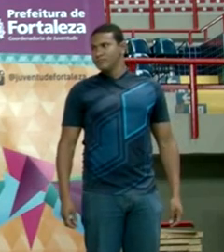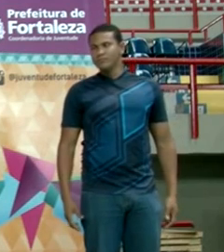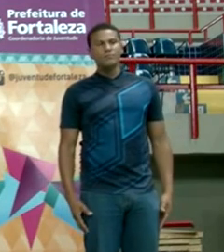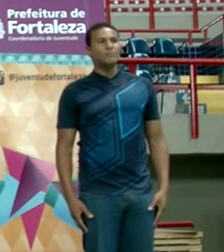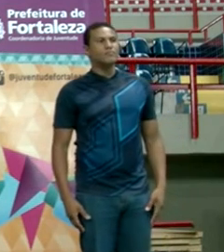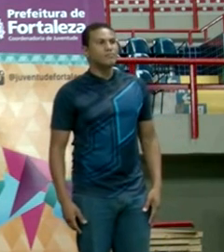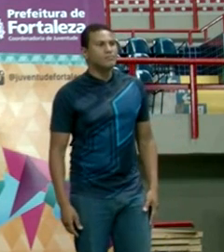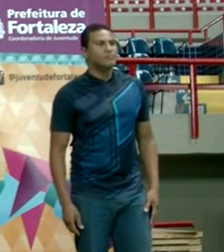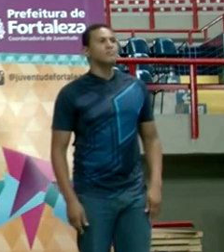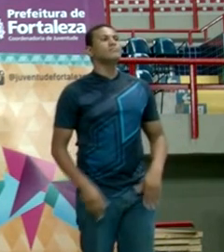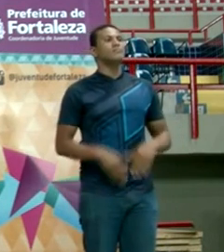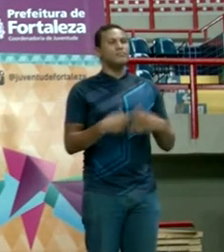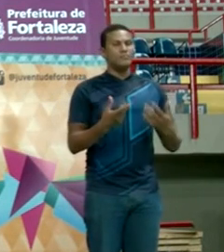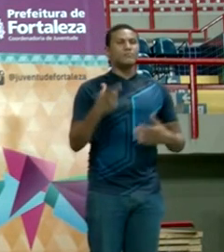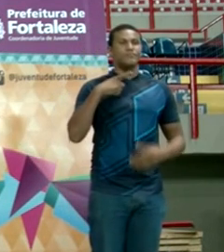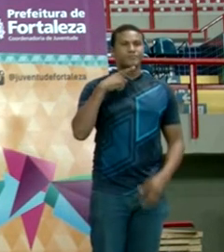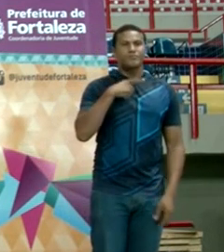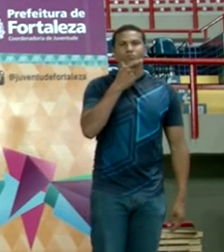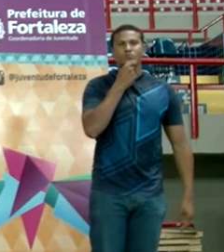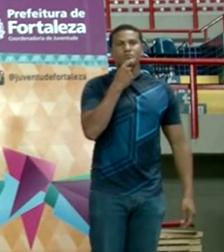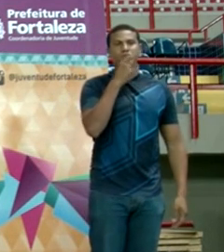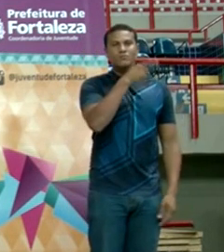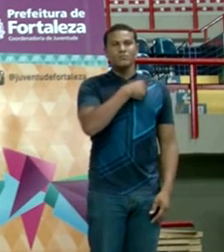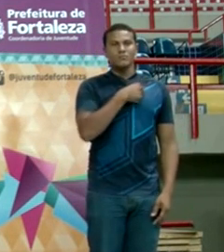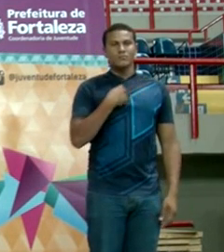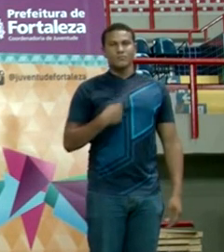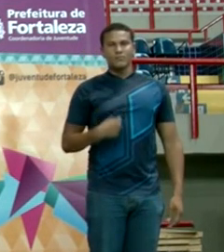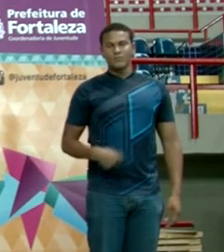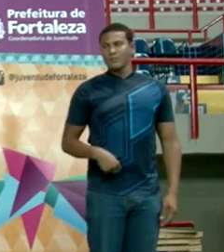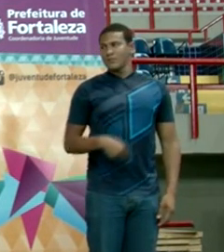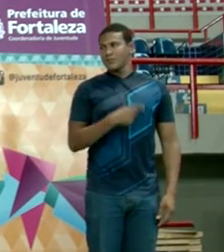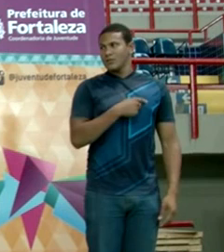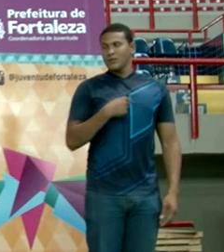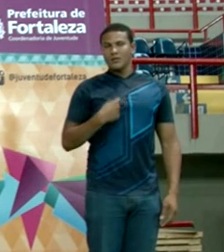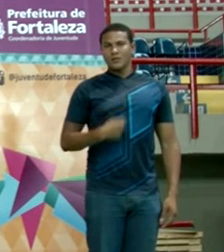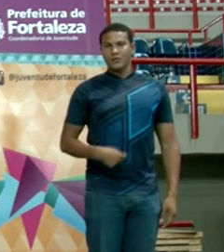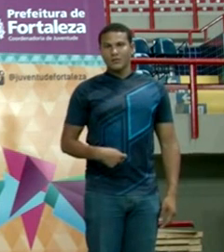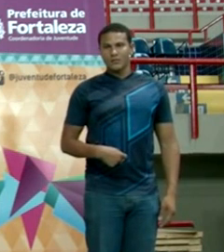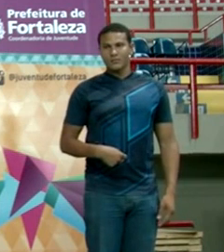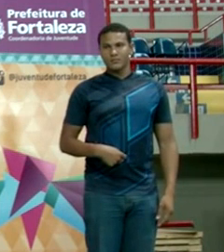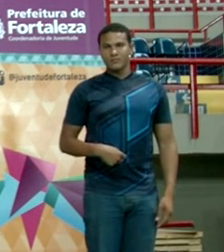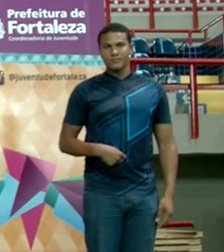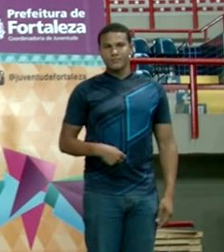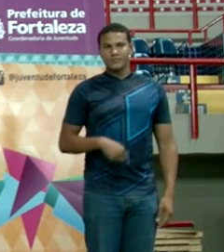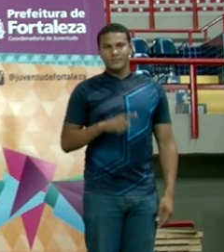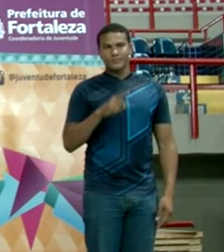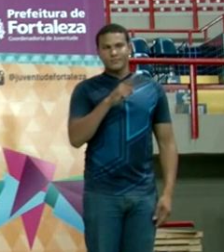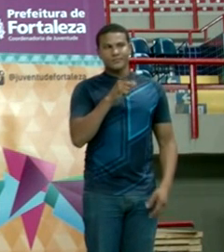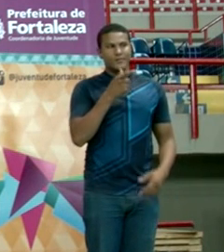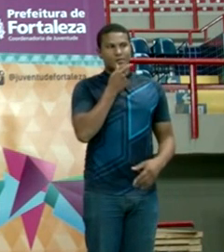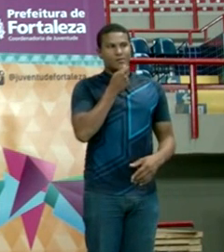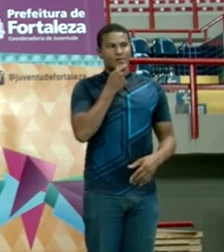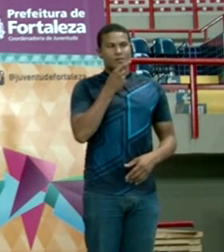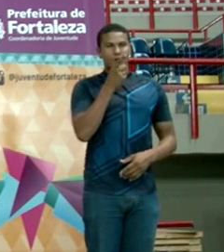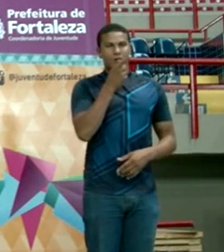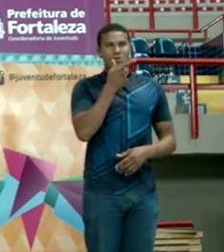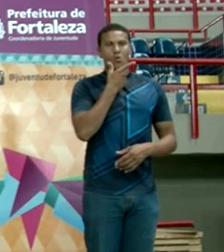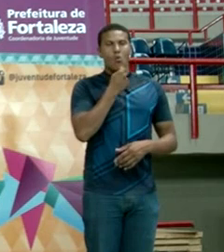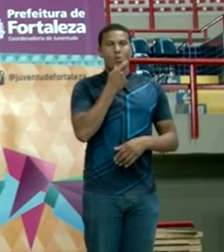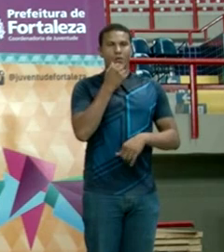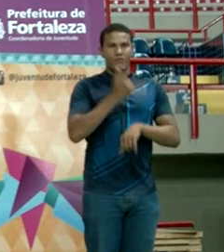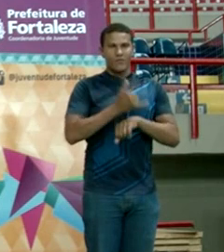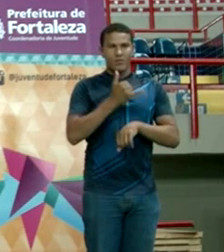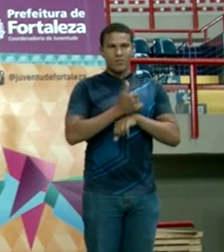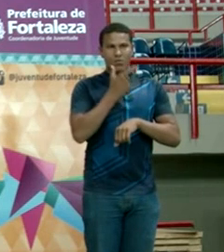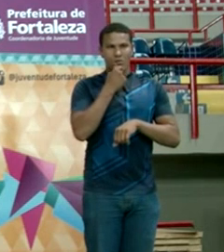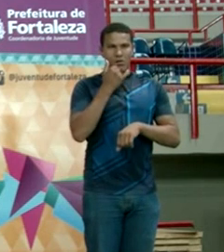o vilão chinês, mandarim da franquia Homem de Ferro. É uma maneira de fazer uma apologia de sua superioridade em